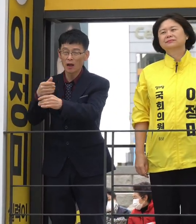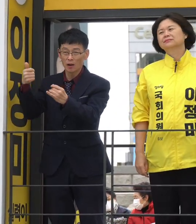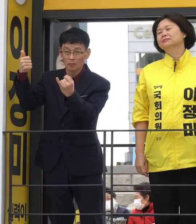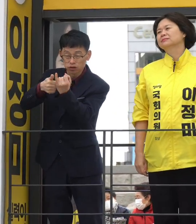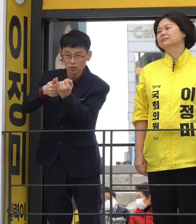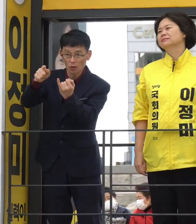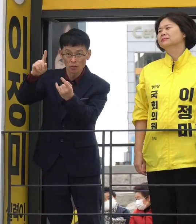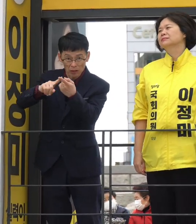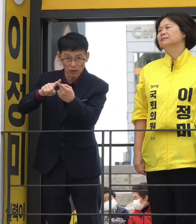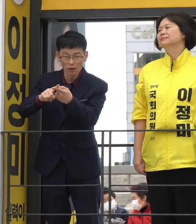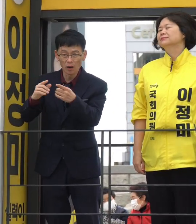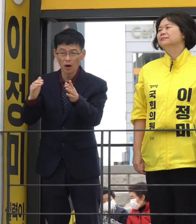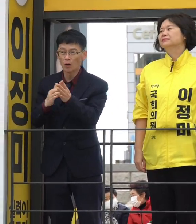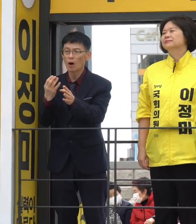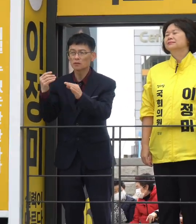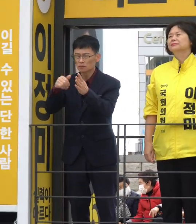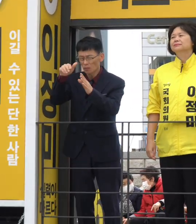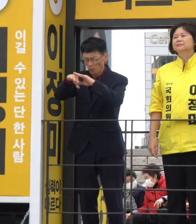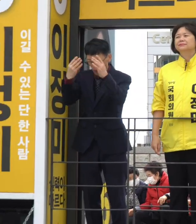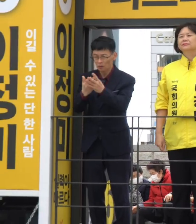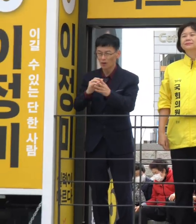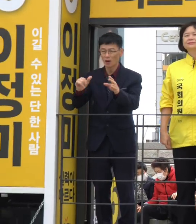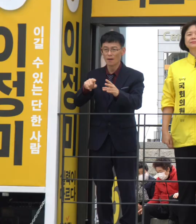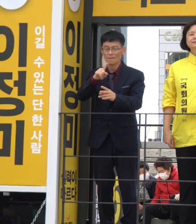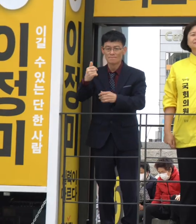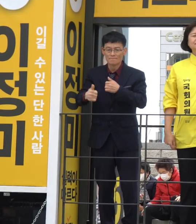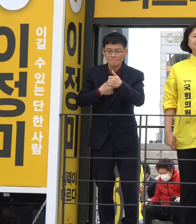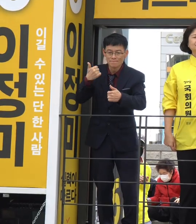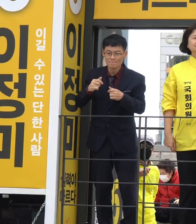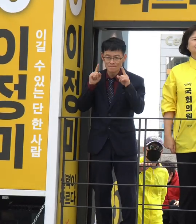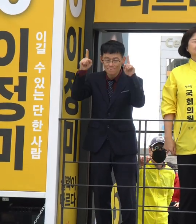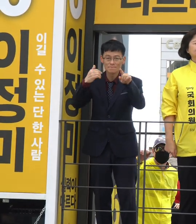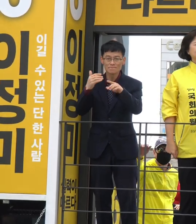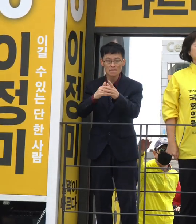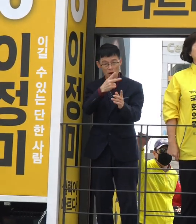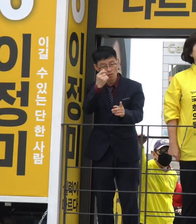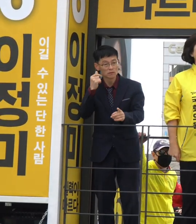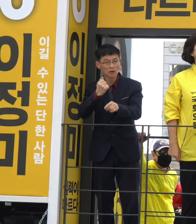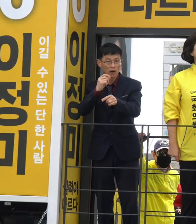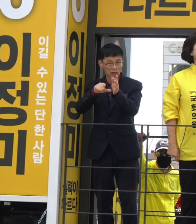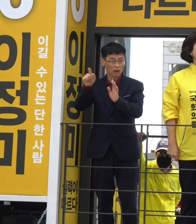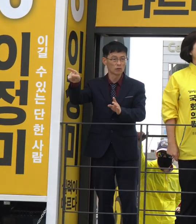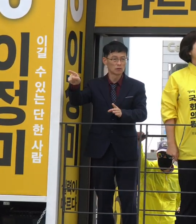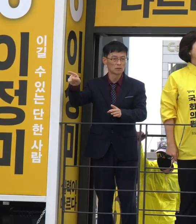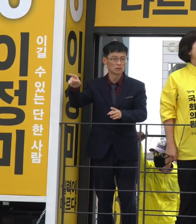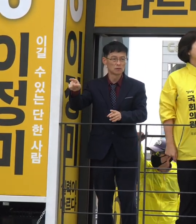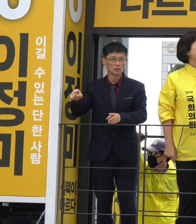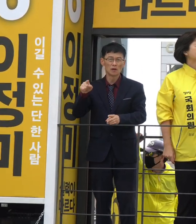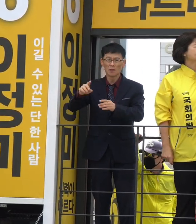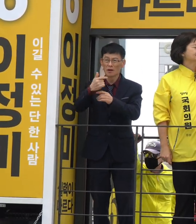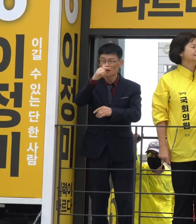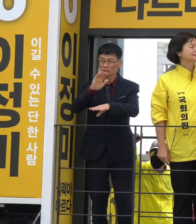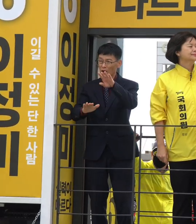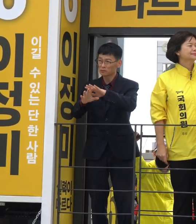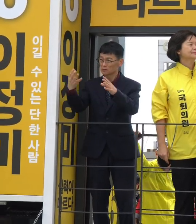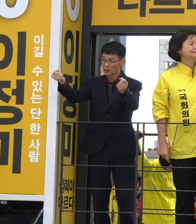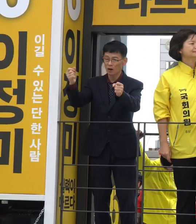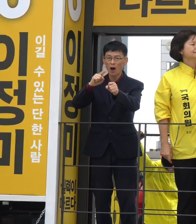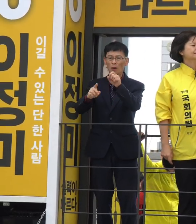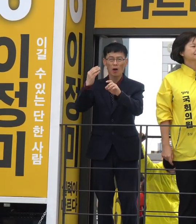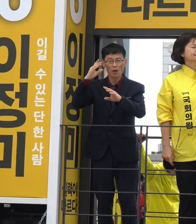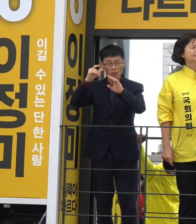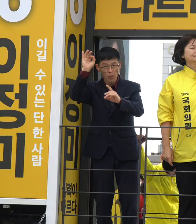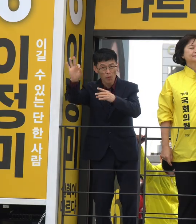성폭력 범죄 때문에 온 국민이 분노로 잠을 못 이룰 때도 거대 양당이 주도하는